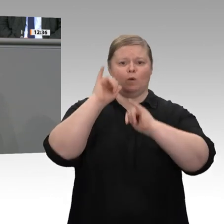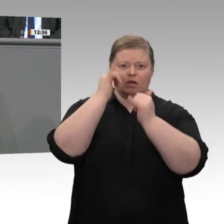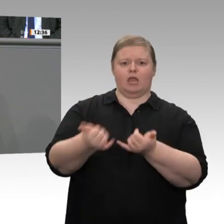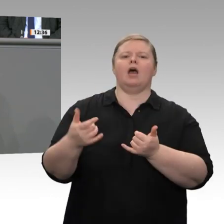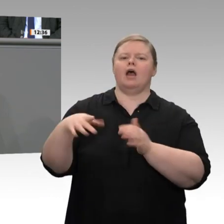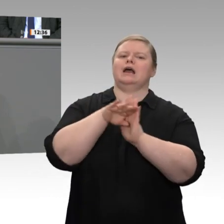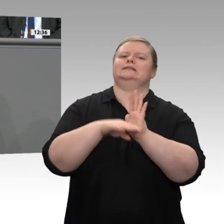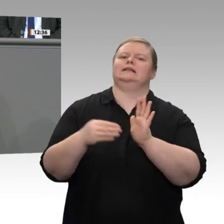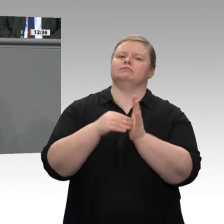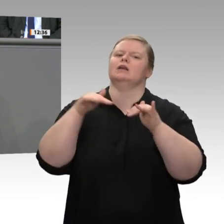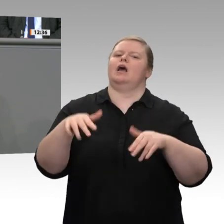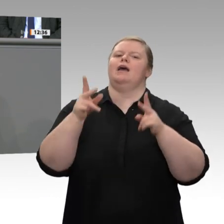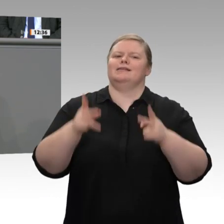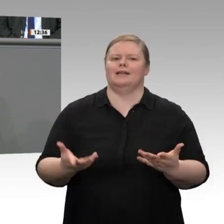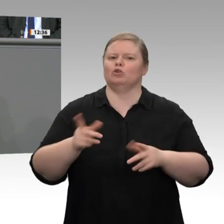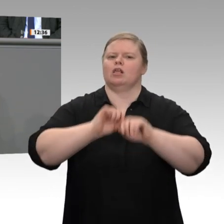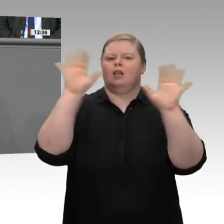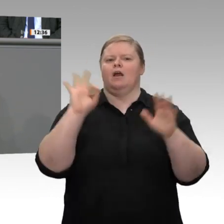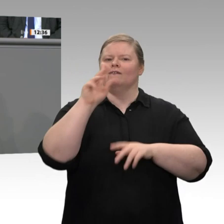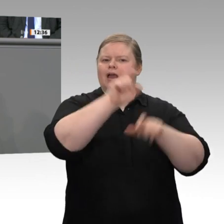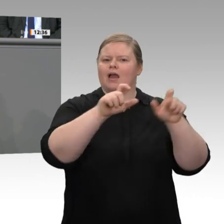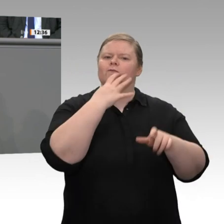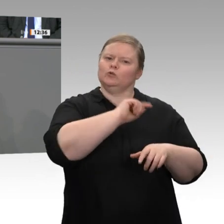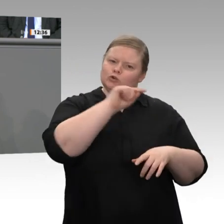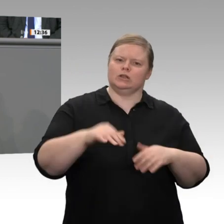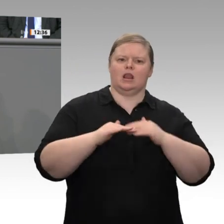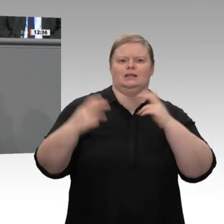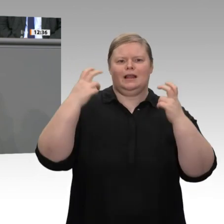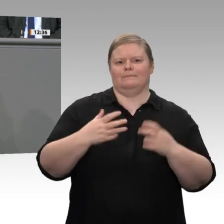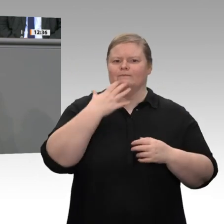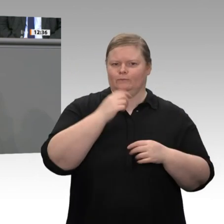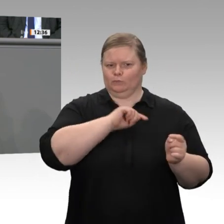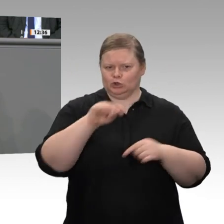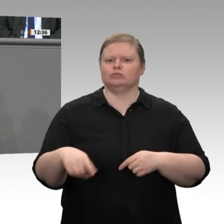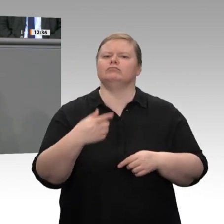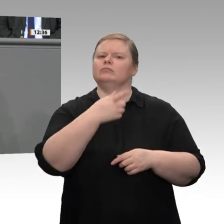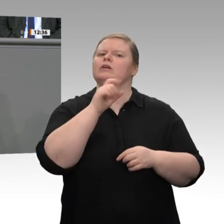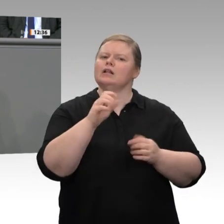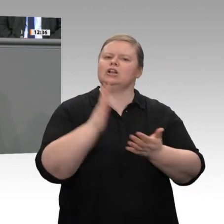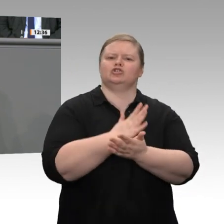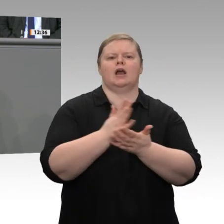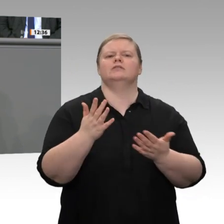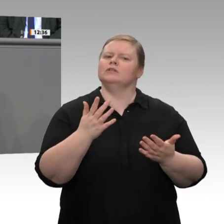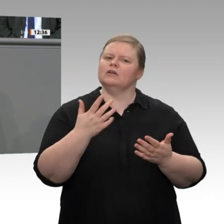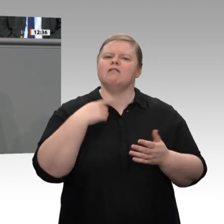nicht konfrontieren sollten mit weiteren Schwierigkeiten. Ich finde, das muss eigentlich selbstverständlich sein.